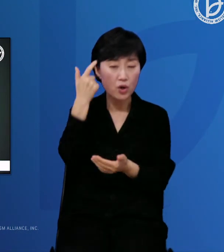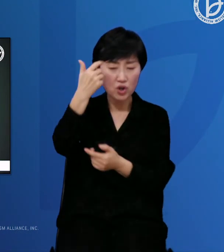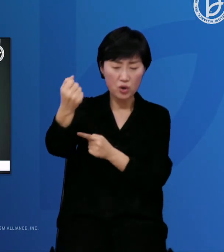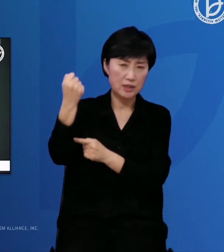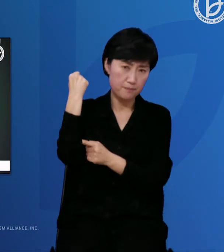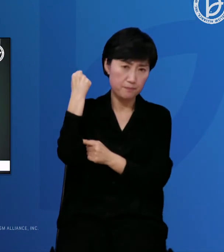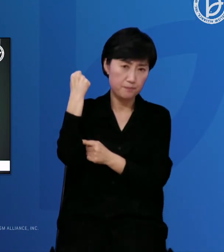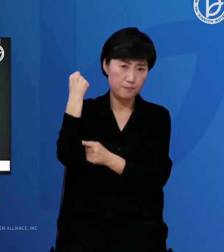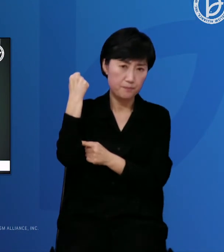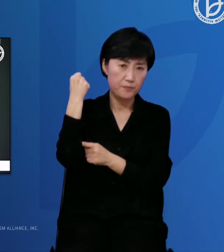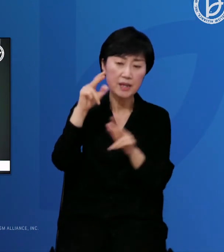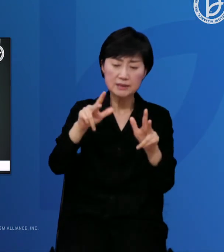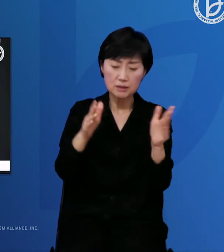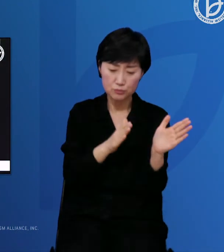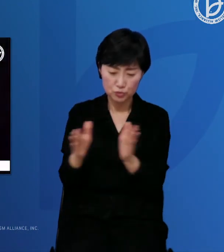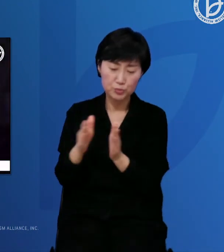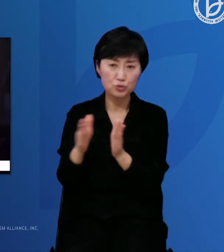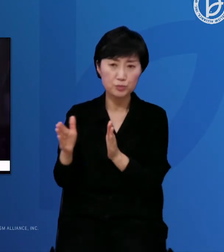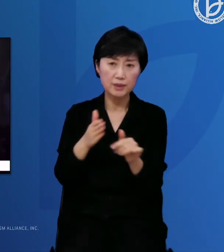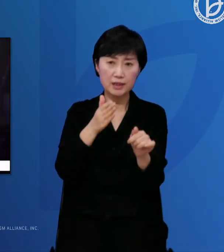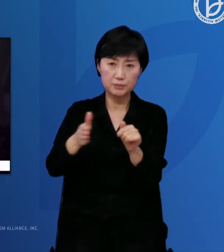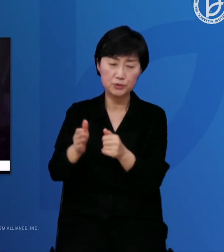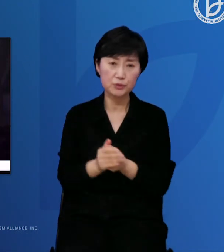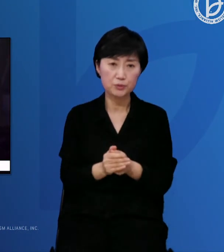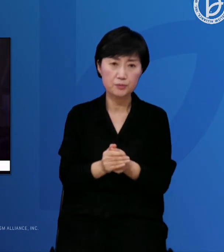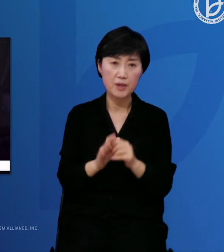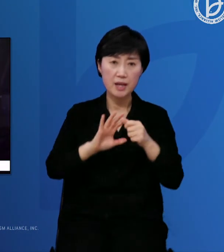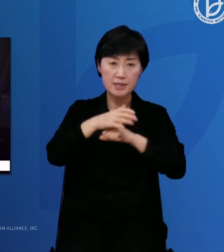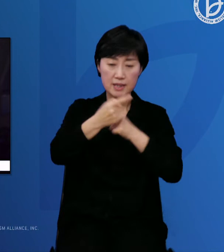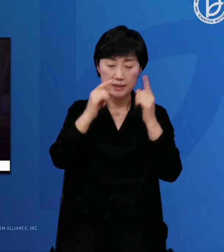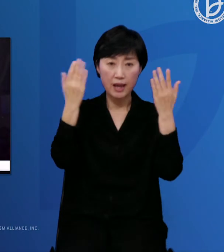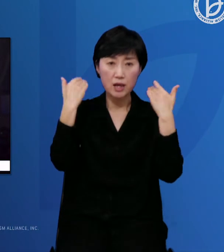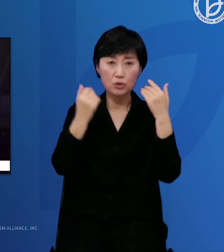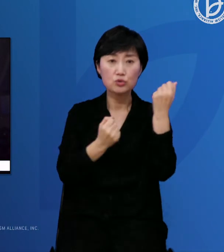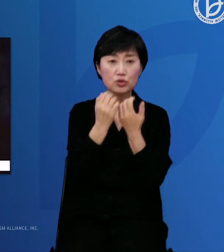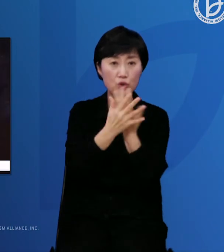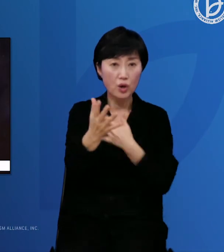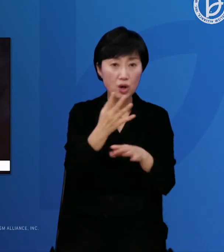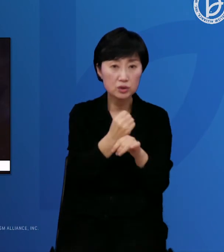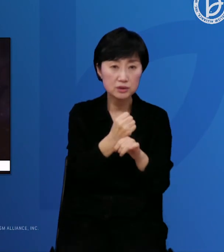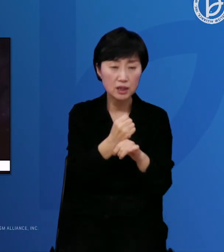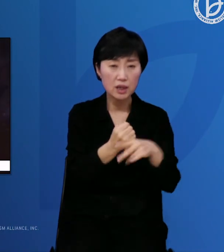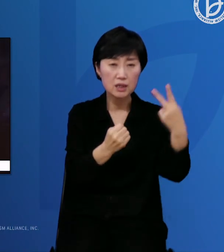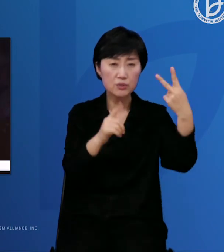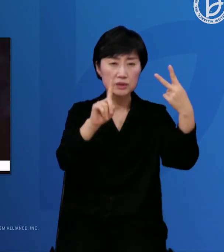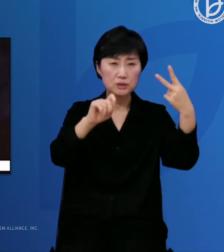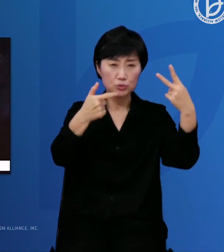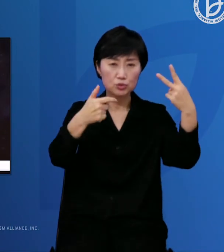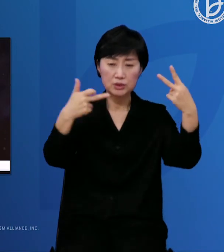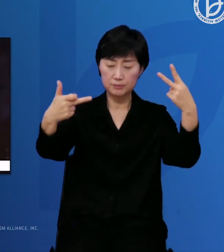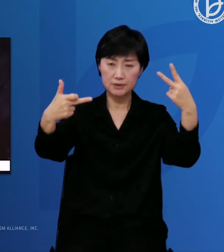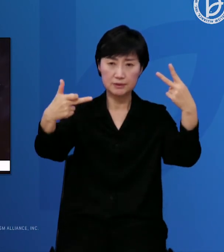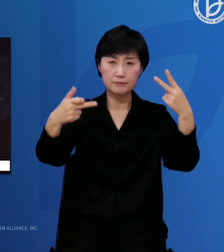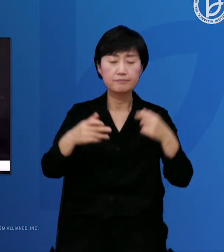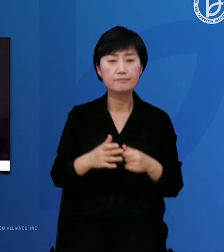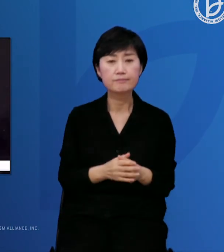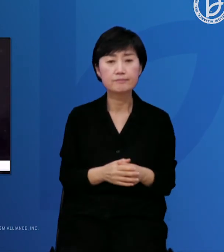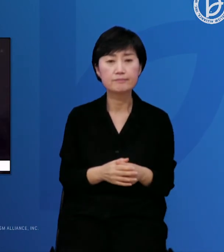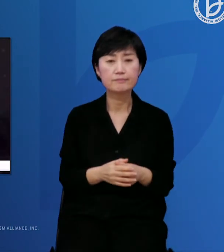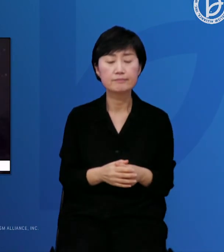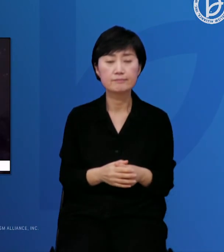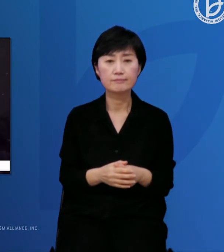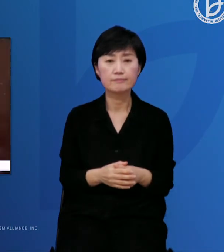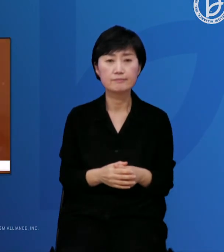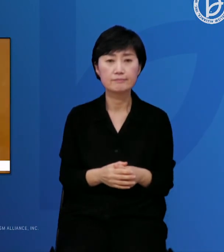상태. 이걸 지금 준비해라 이 말이에요. 세계 대학 수련회 2월 16일 17일 시급한 준비.